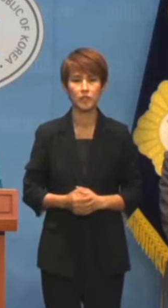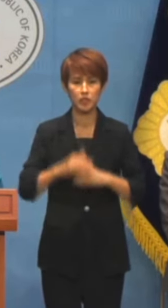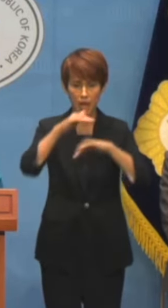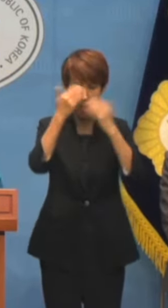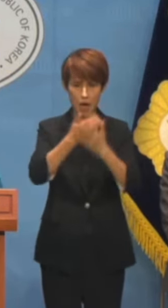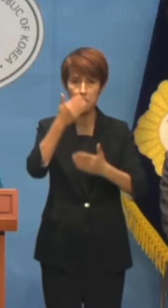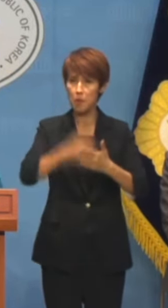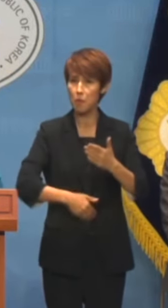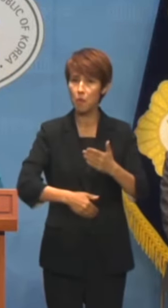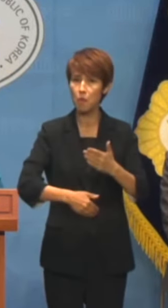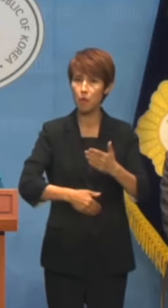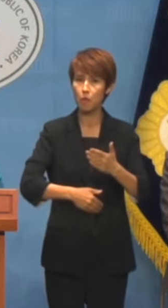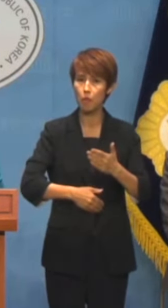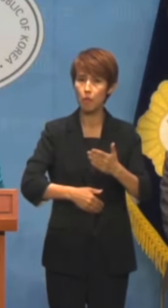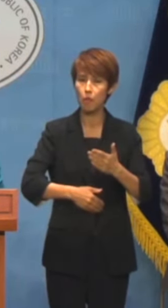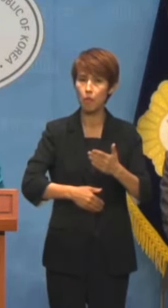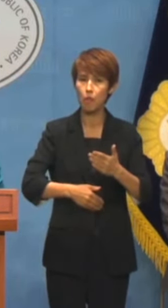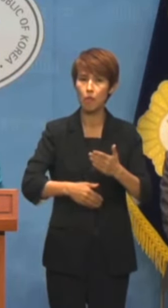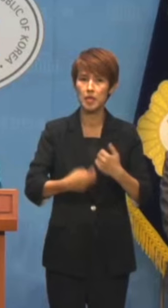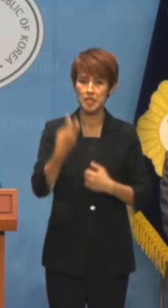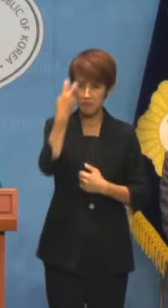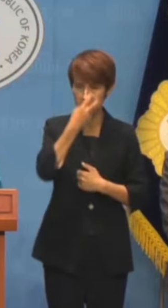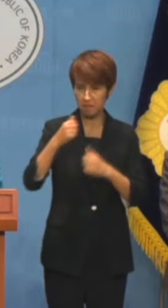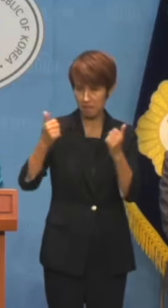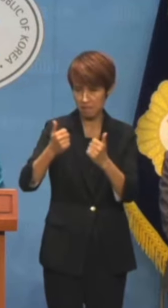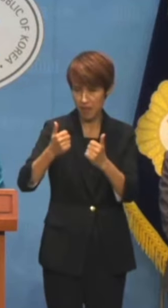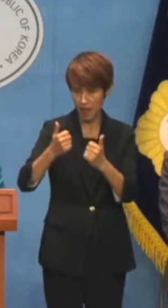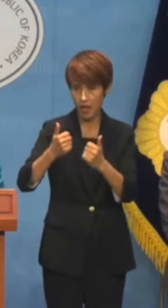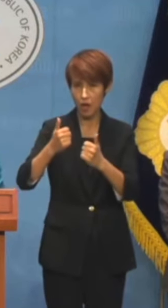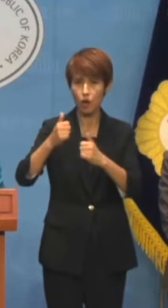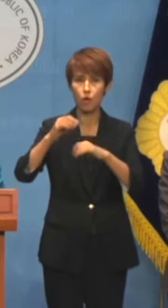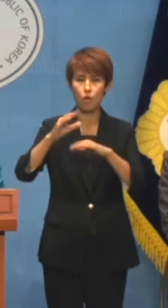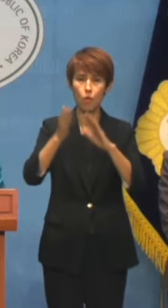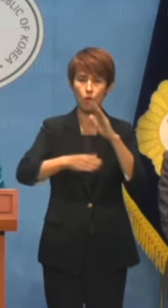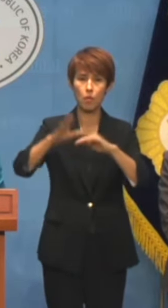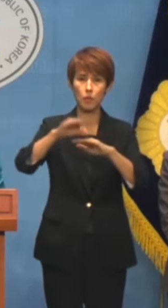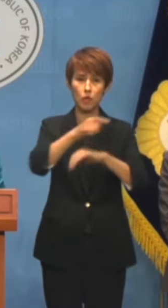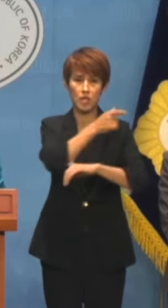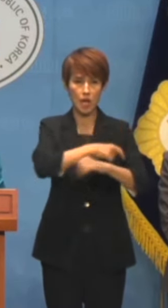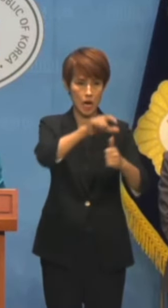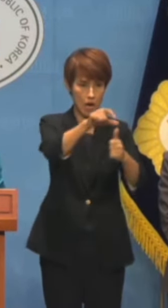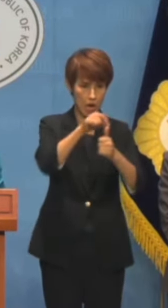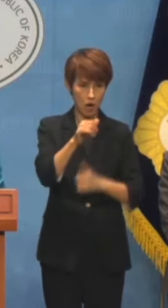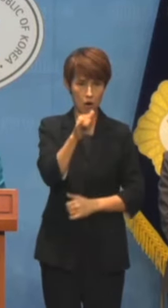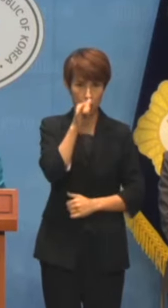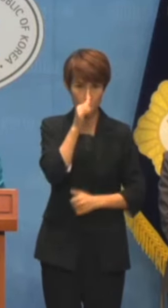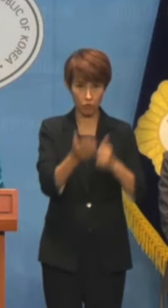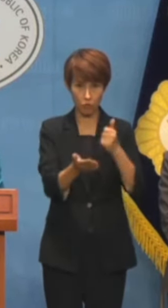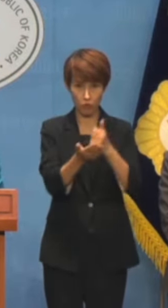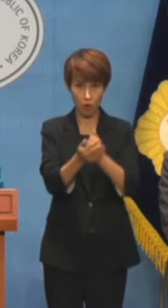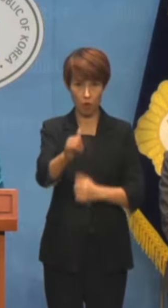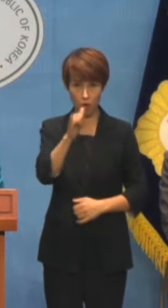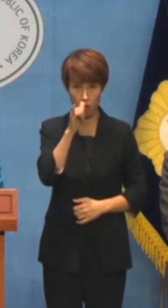생략하고 만약에 심의 의결을 통해서 공영방송 이사를 선임하고 추천할